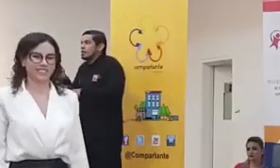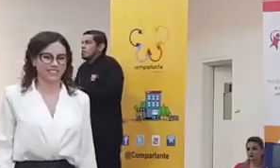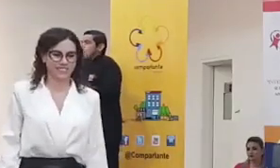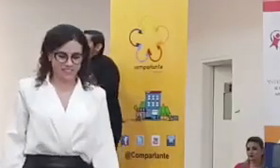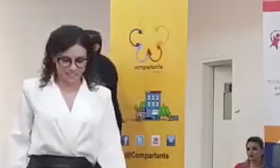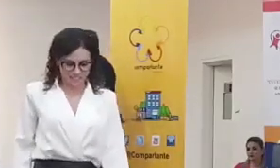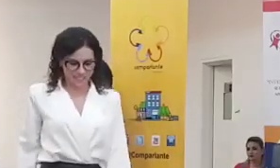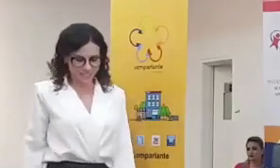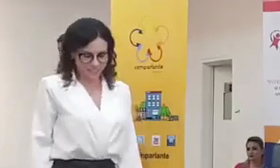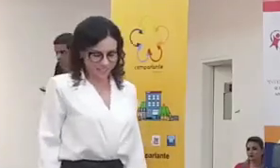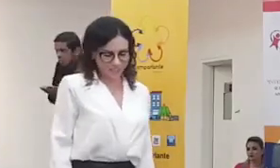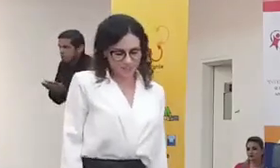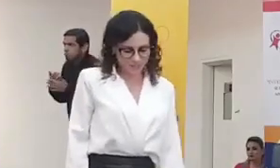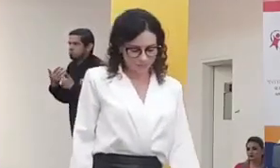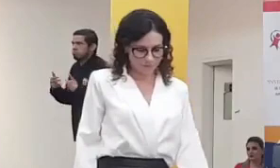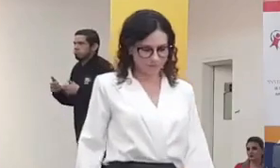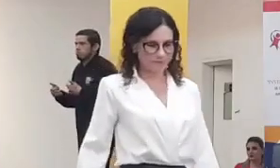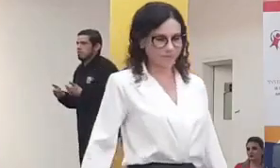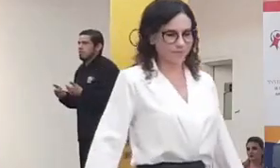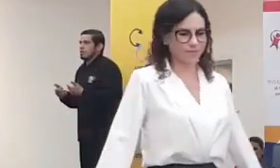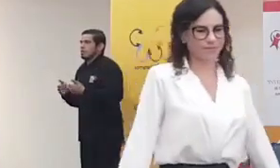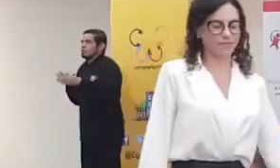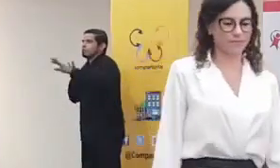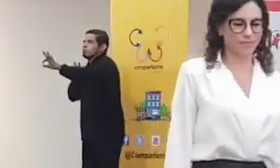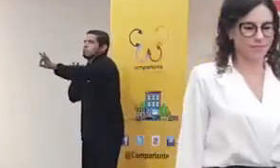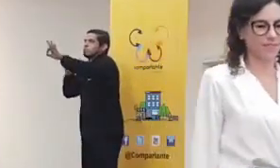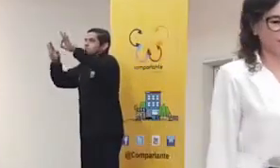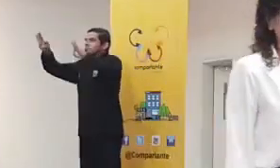labios. Pero bueno, se puso en mis